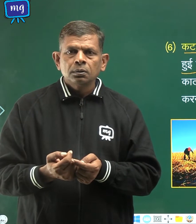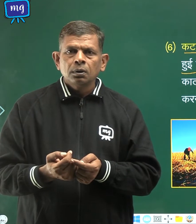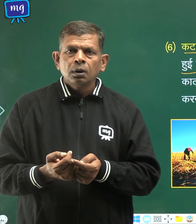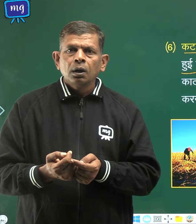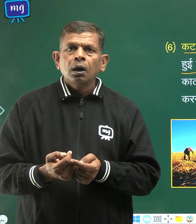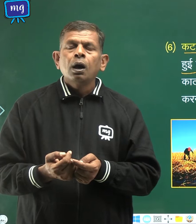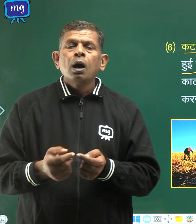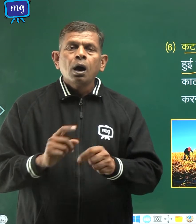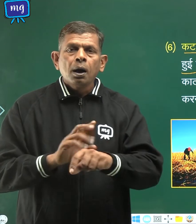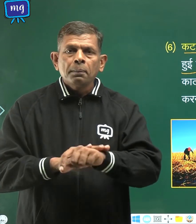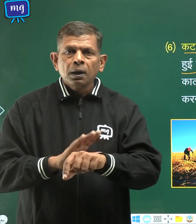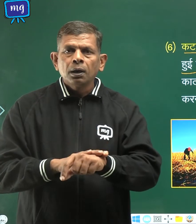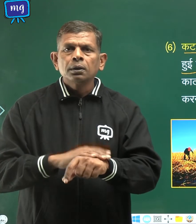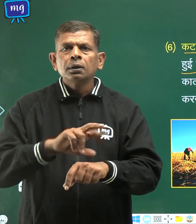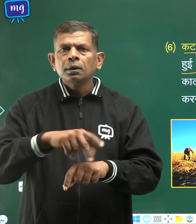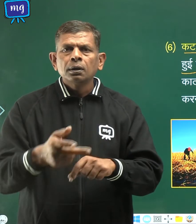हाथ या